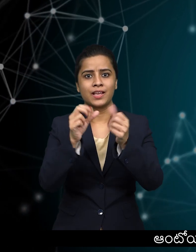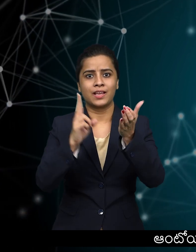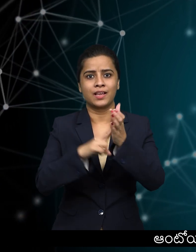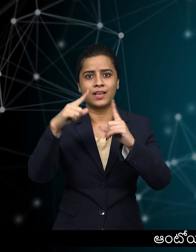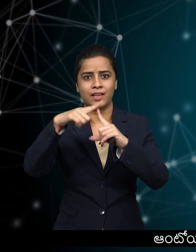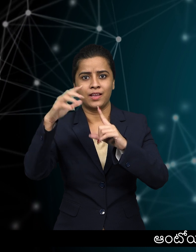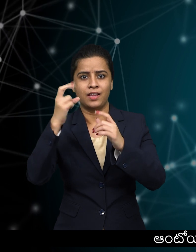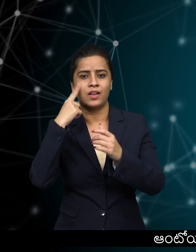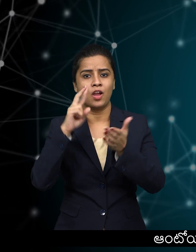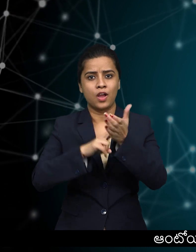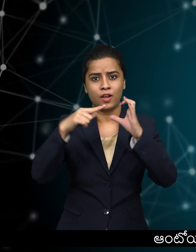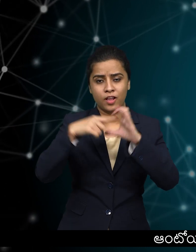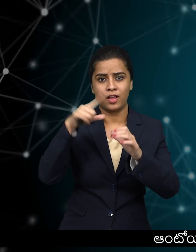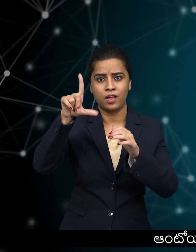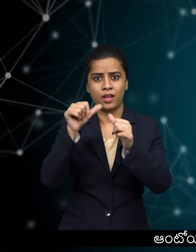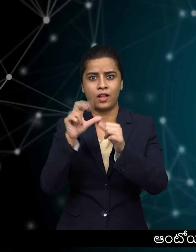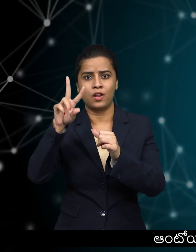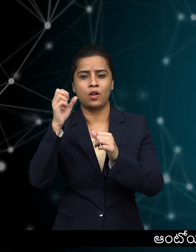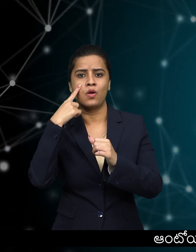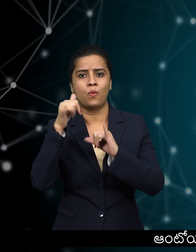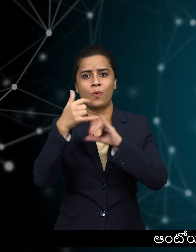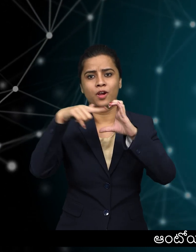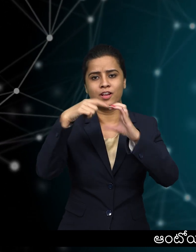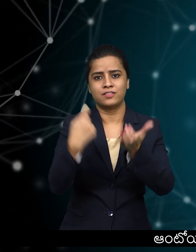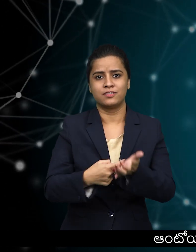ఆంటోయిన్ లావోసియర్.